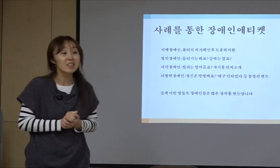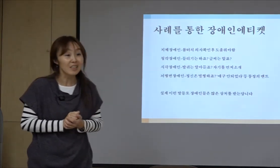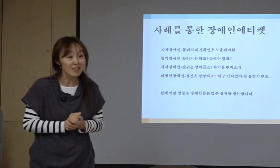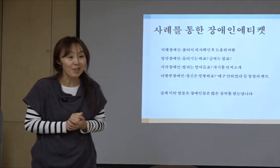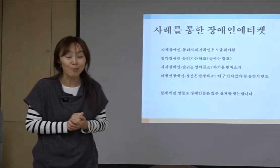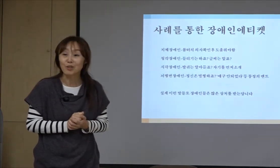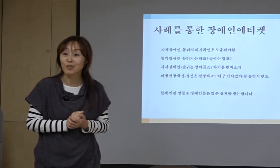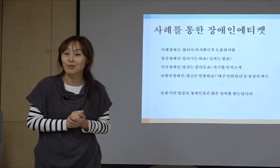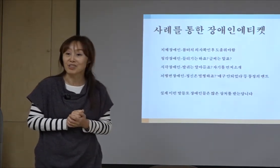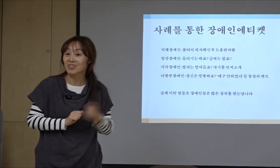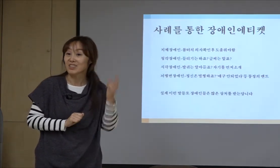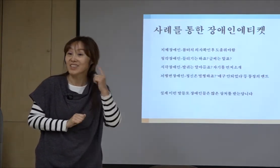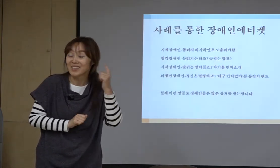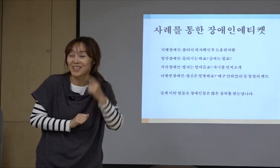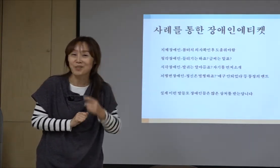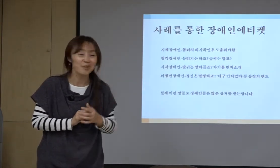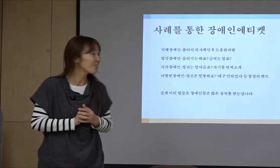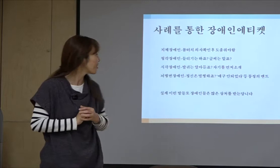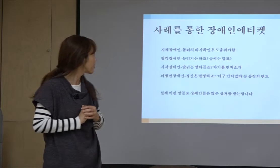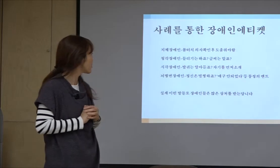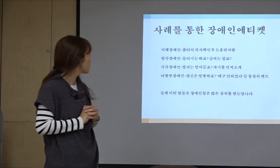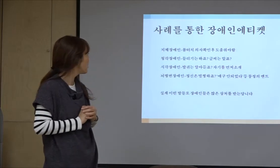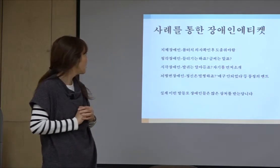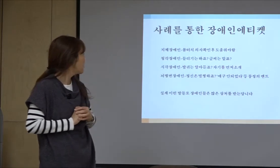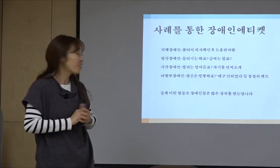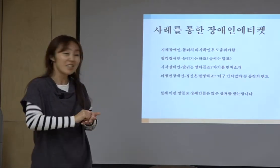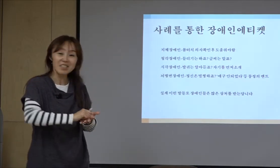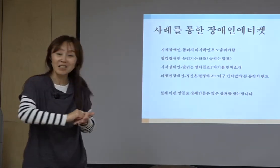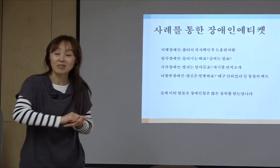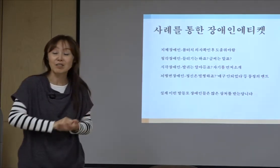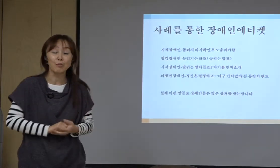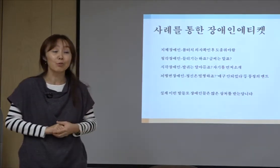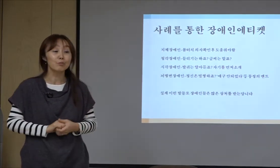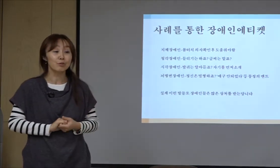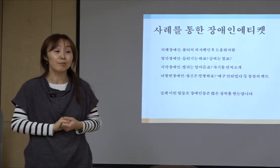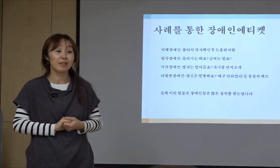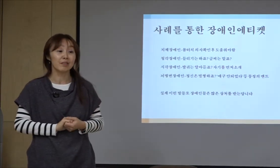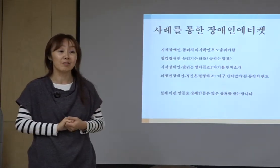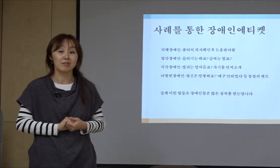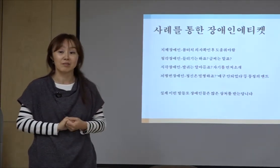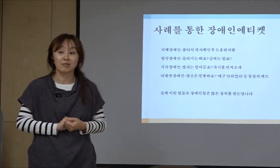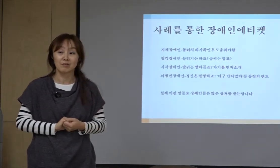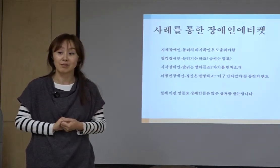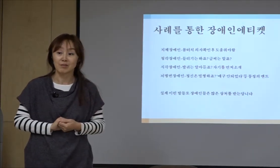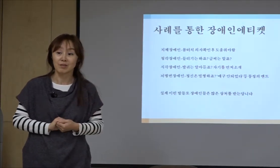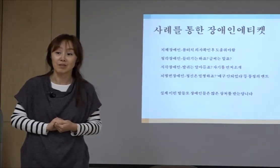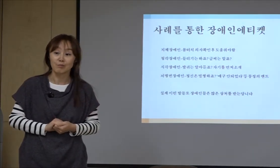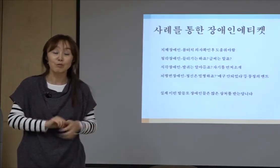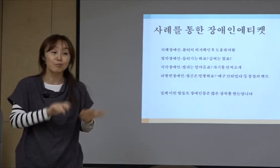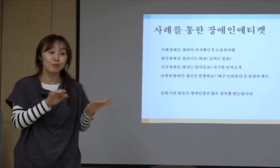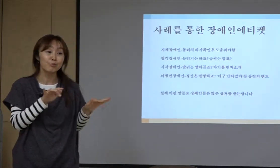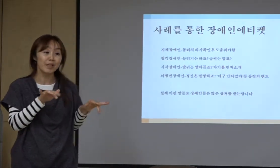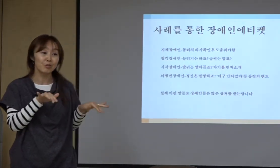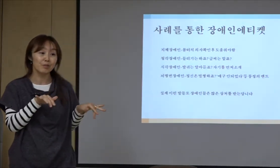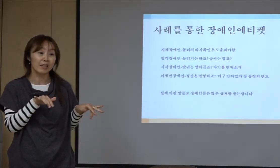들리긴 하죠, 뭐 이런 경우도 있어요. 들리긴 하죠, 뭐 이런 경우도 있고, 뭐 글씨 모르는 분들 많아요. 문맥이 좀